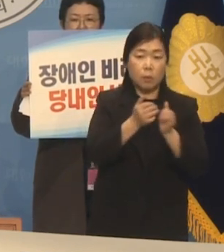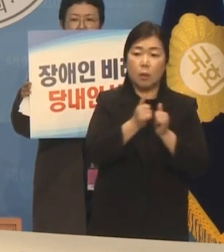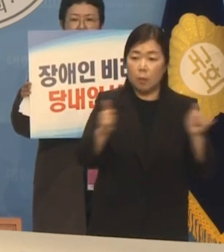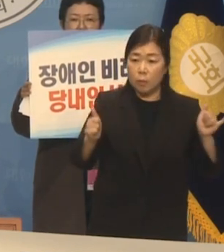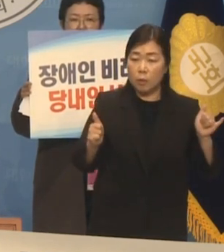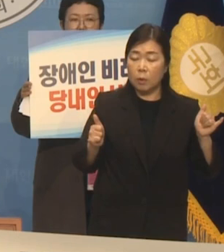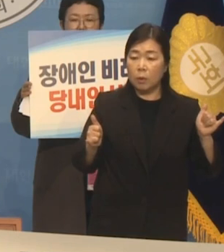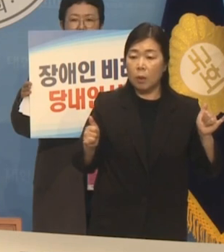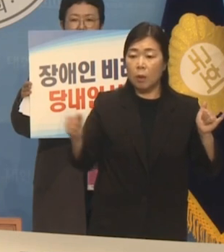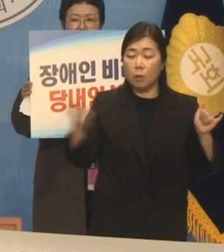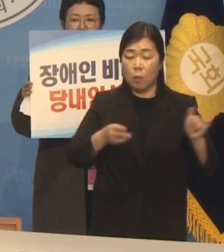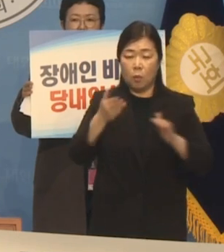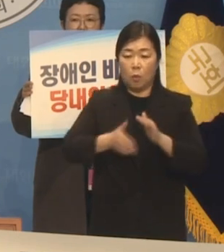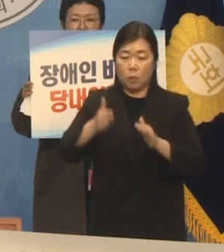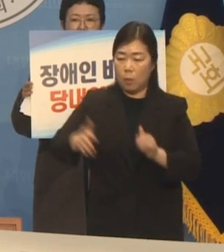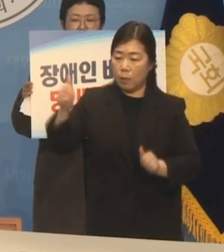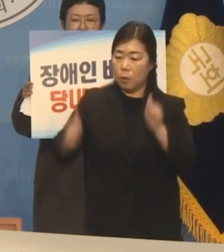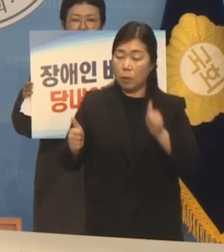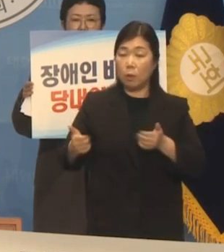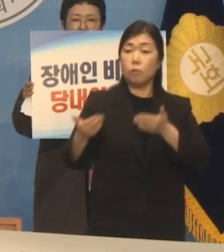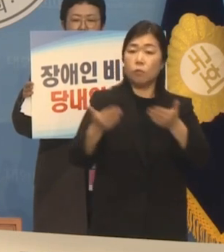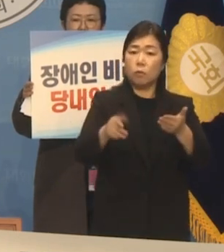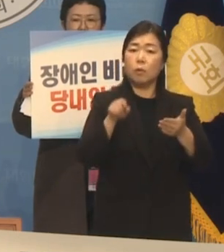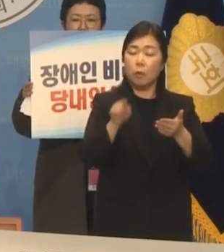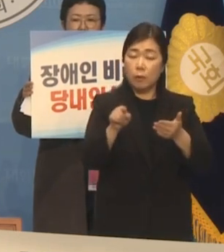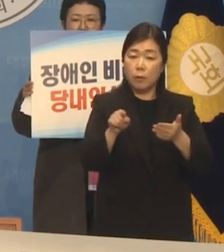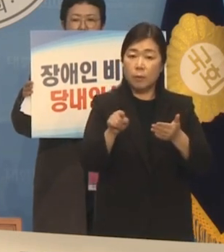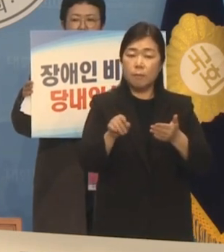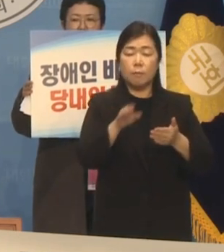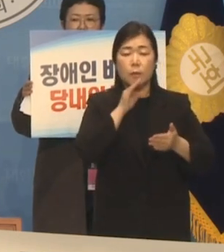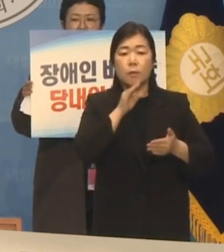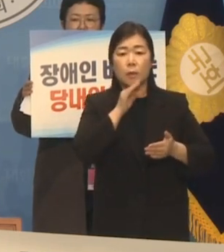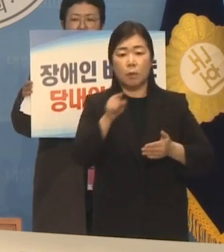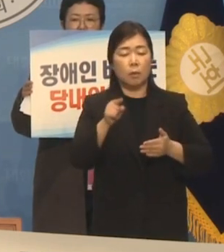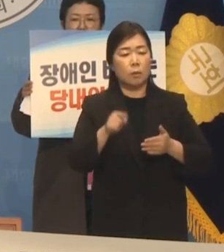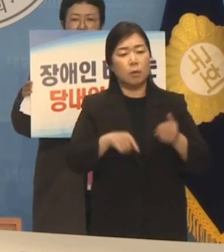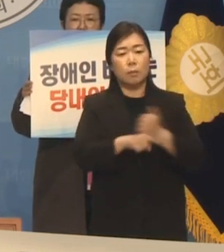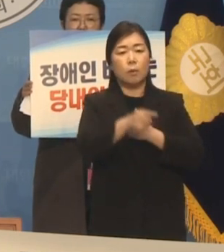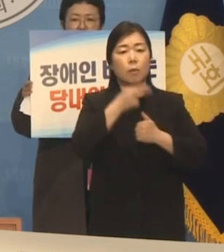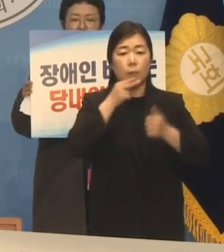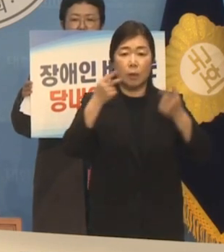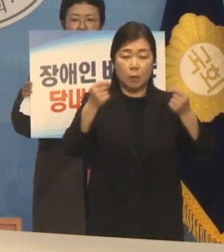부인사 공한 경을 한다는 것은 실상